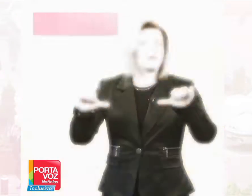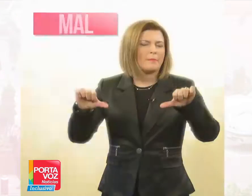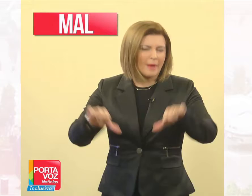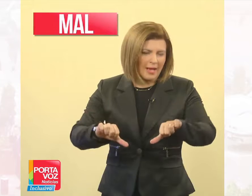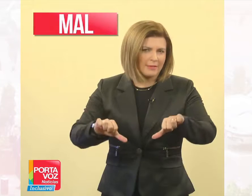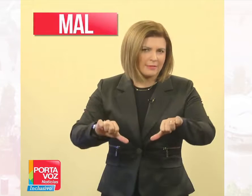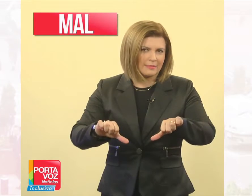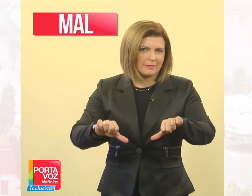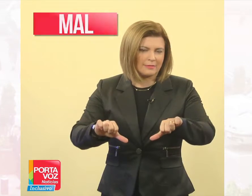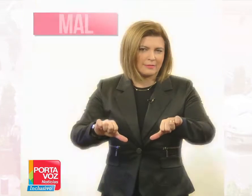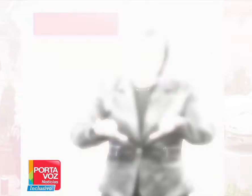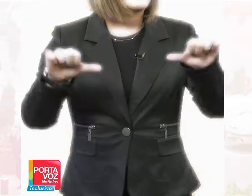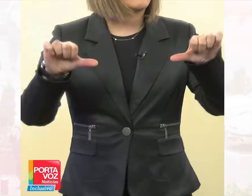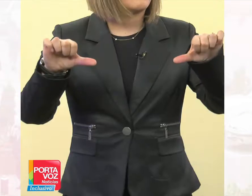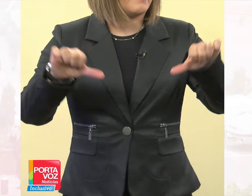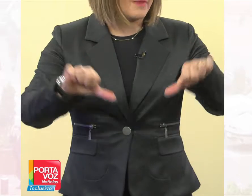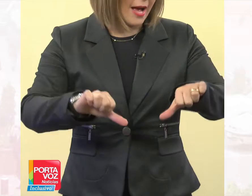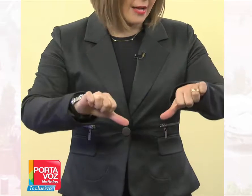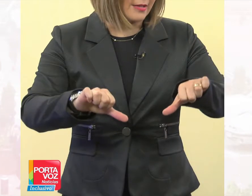Mal.